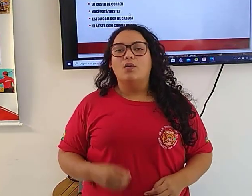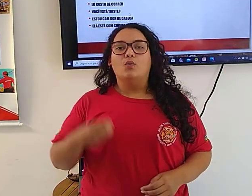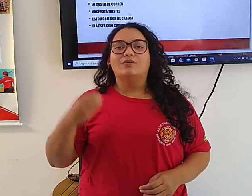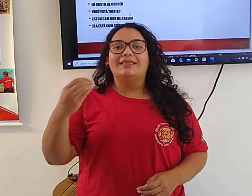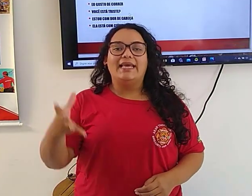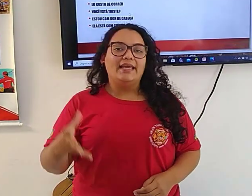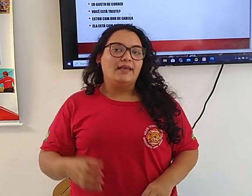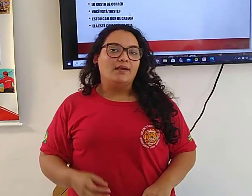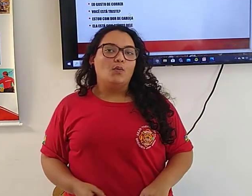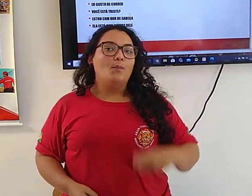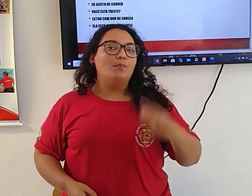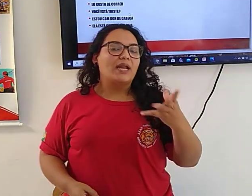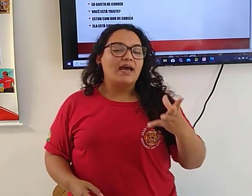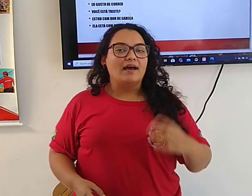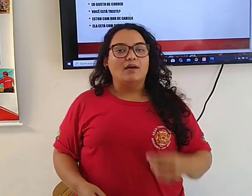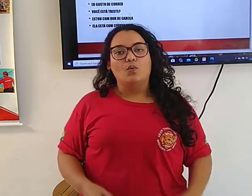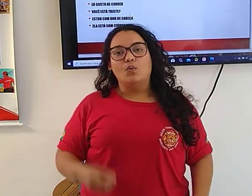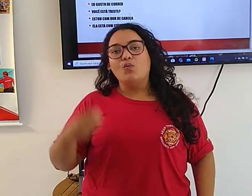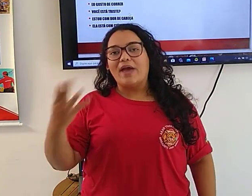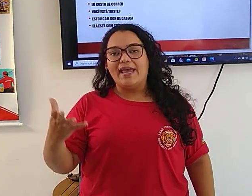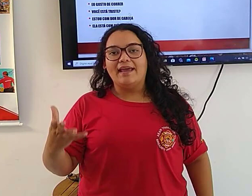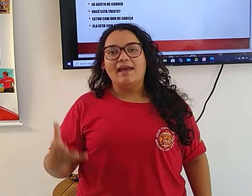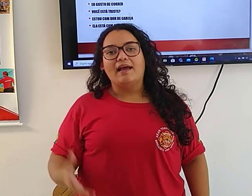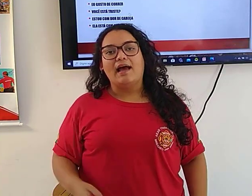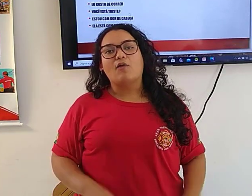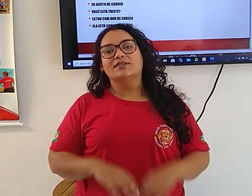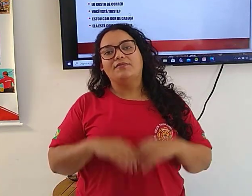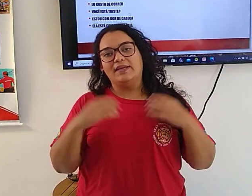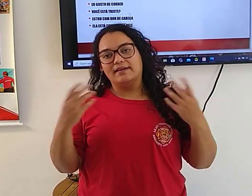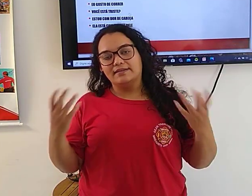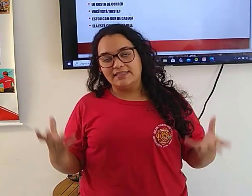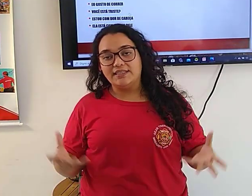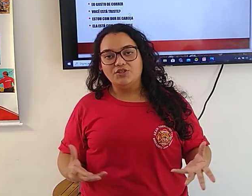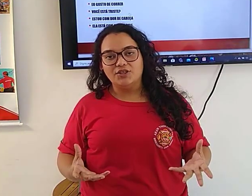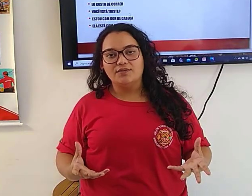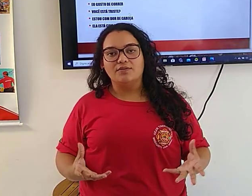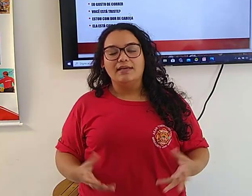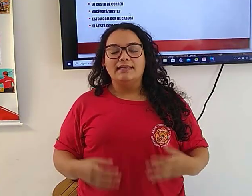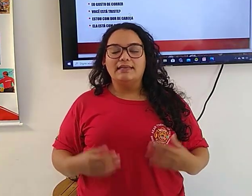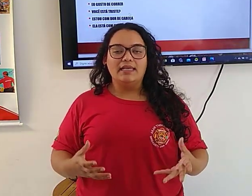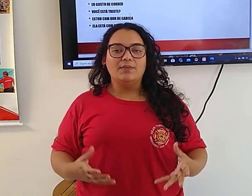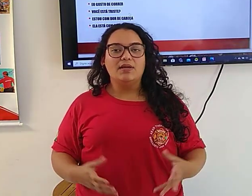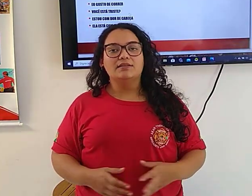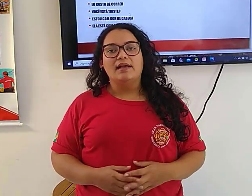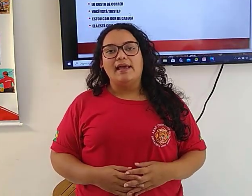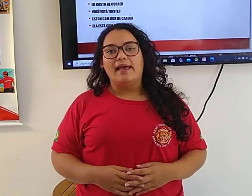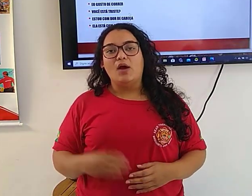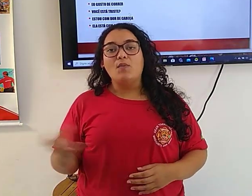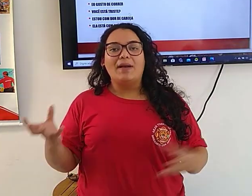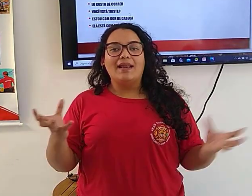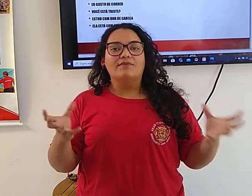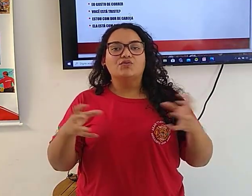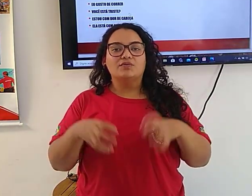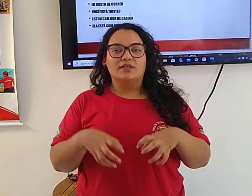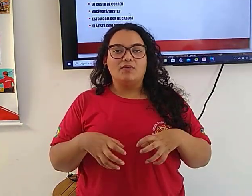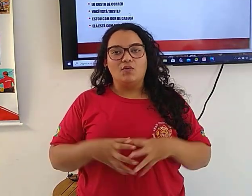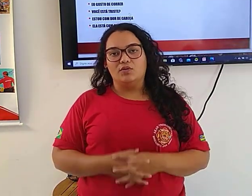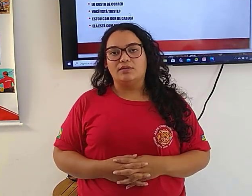um D, um pra, um E, a coisa fica sem sentido. Na Libras, é uma palavra juntando a outra.